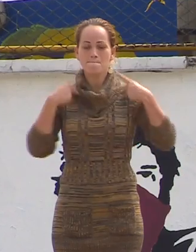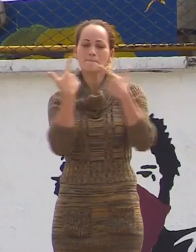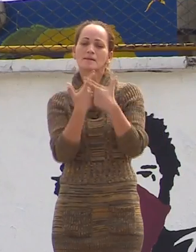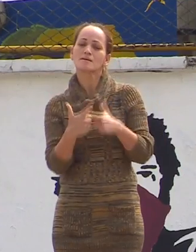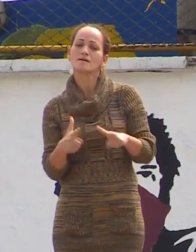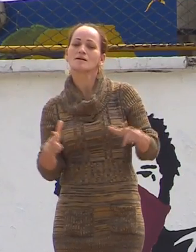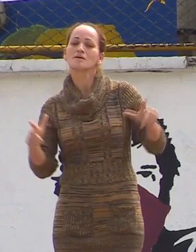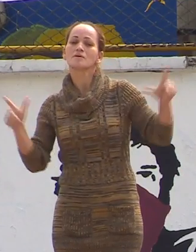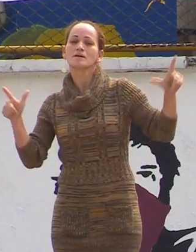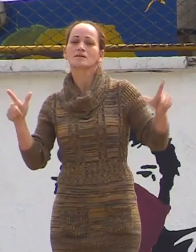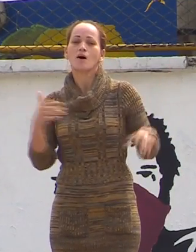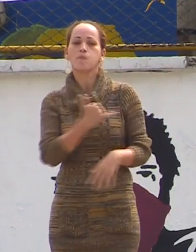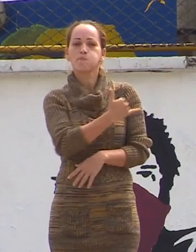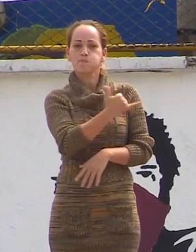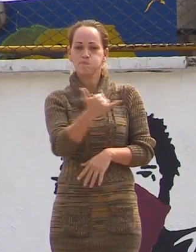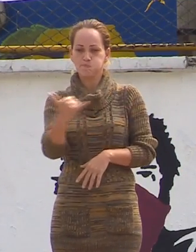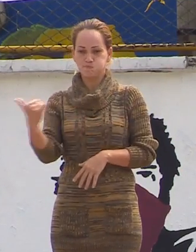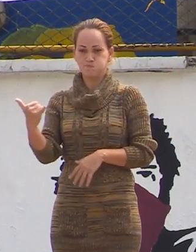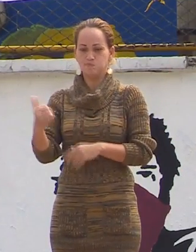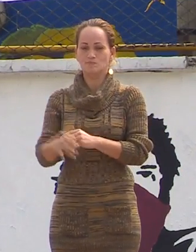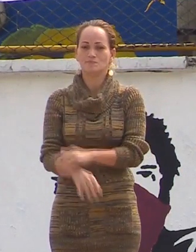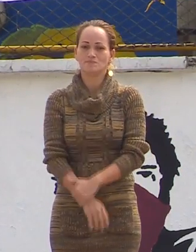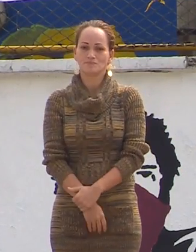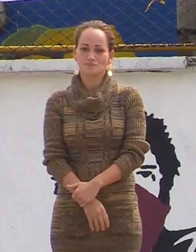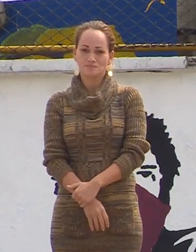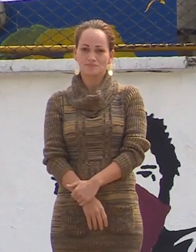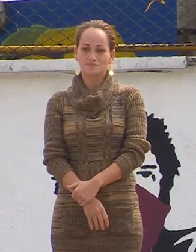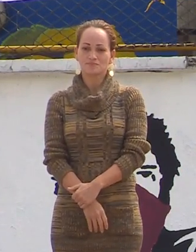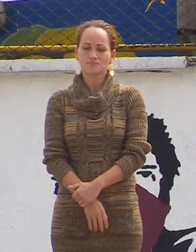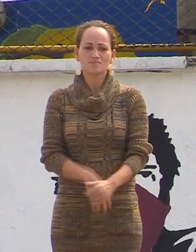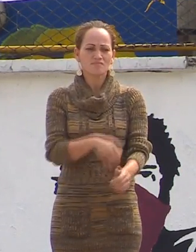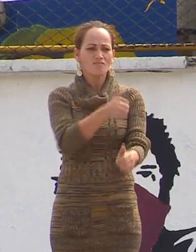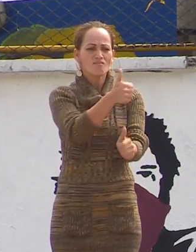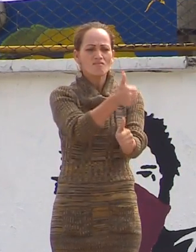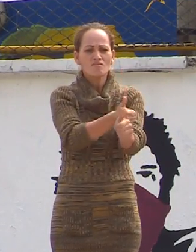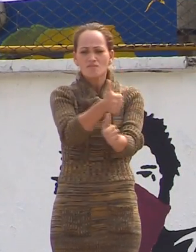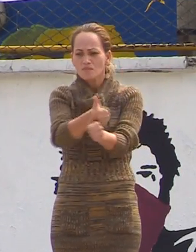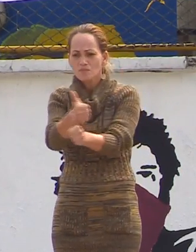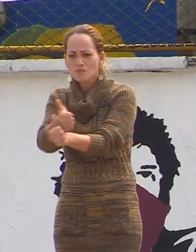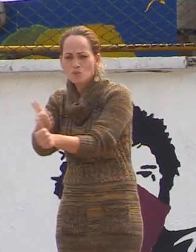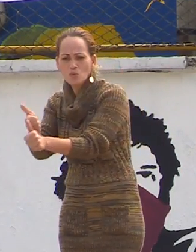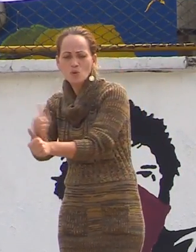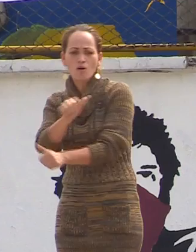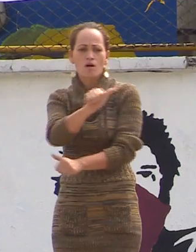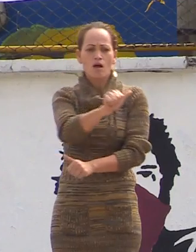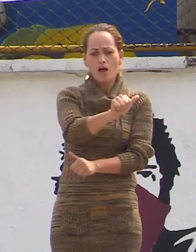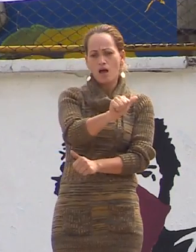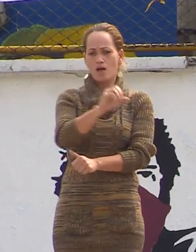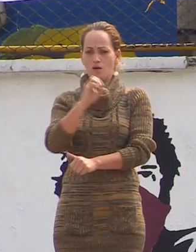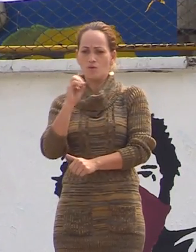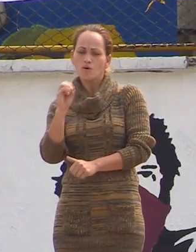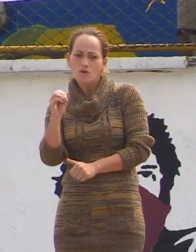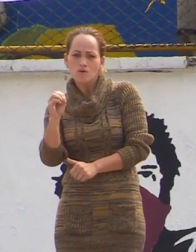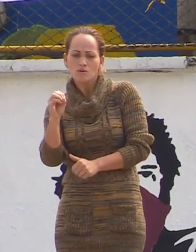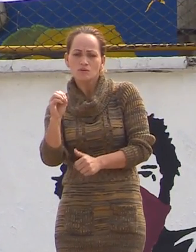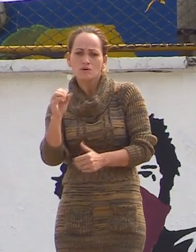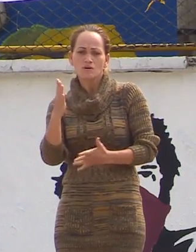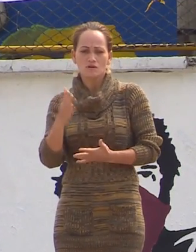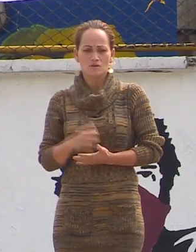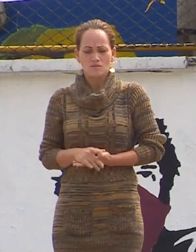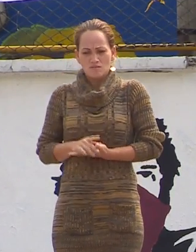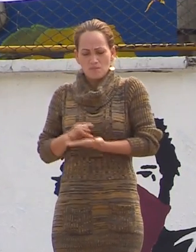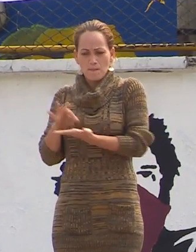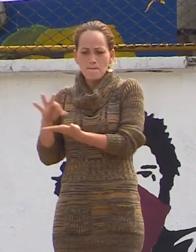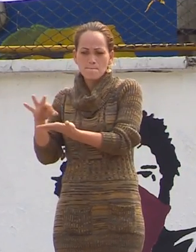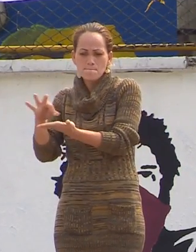libertad para los nuestros. Que cada uno de nosotras y de nosotros ponga